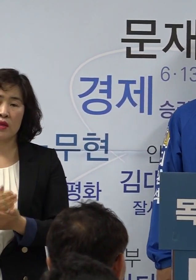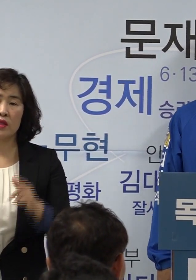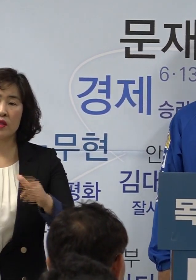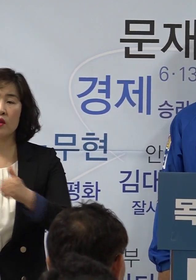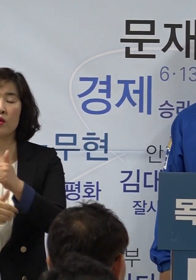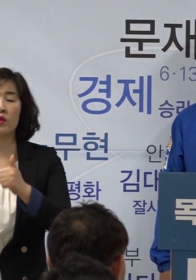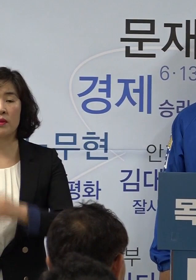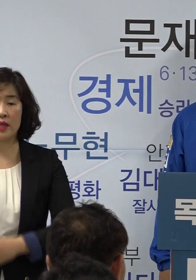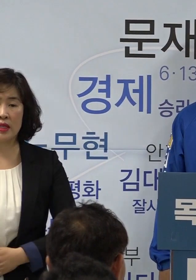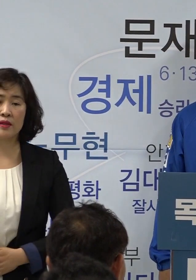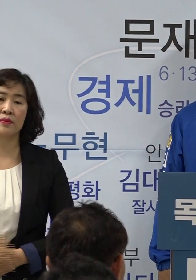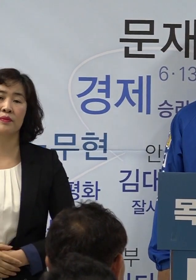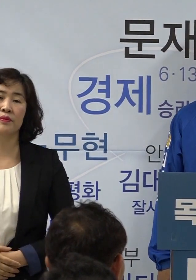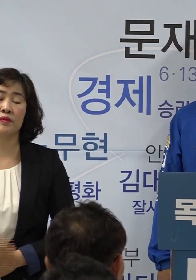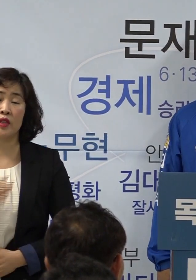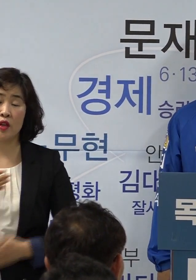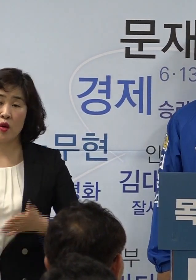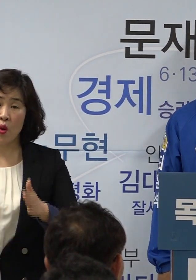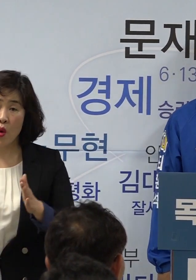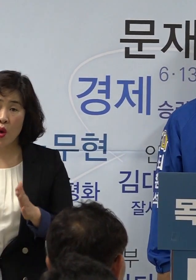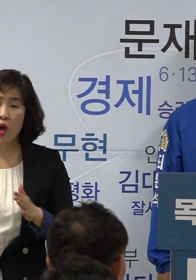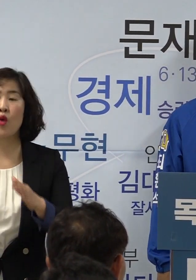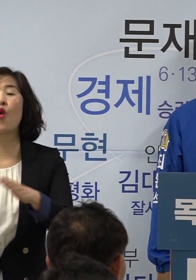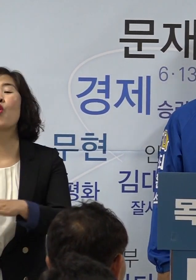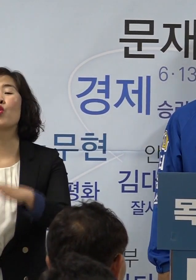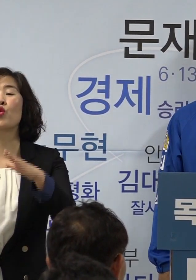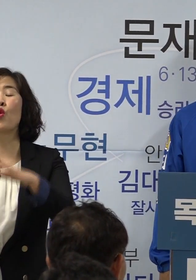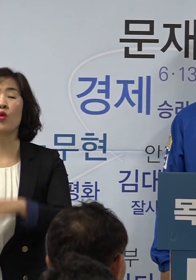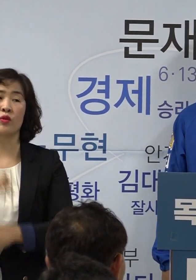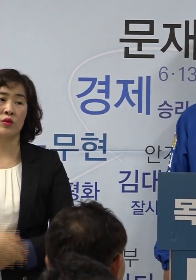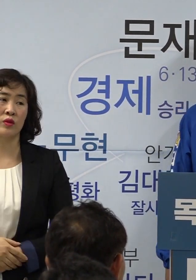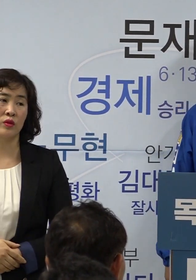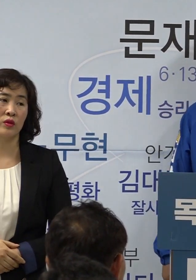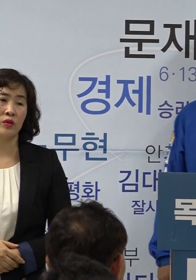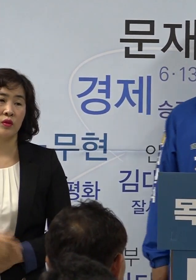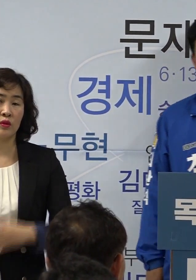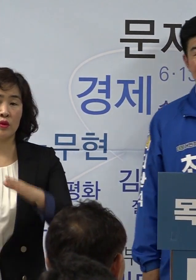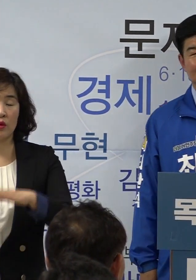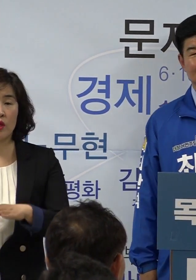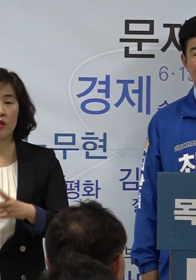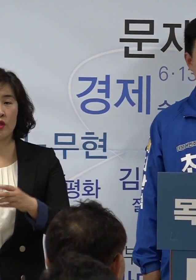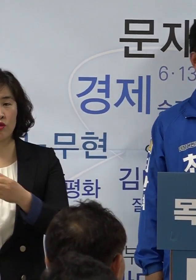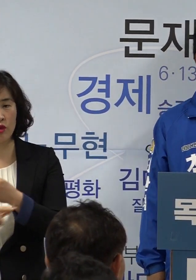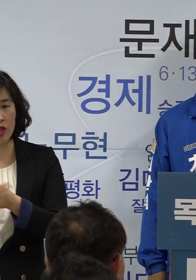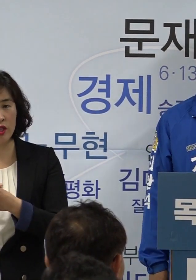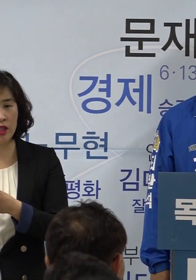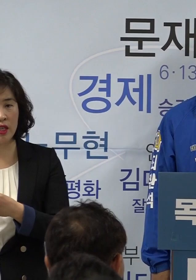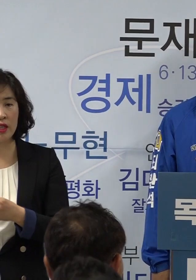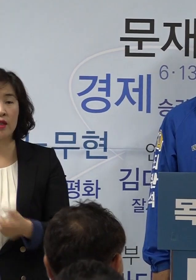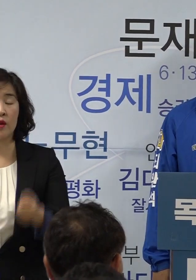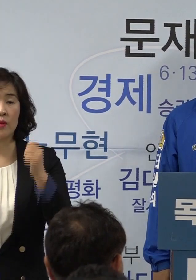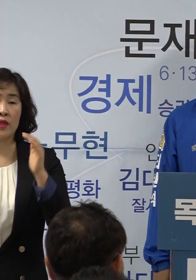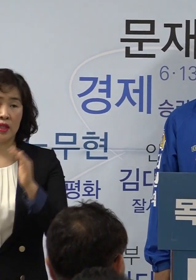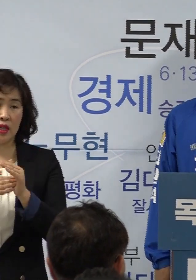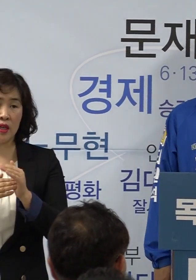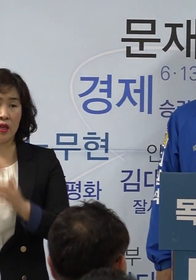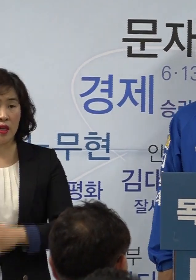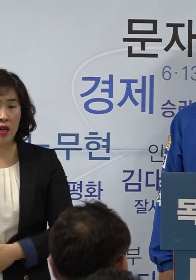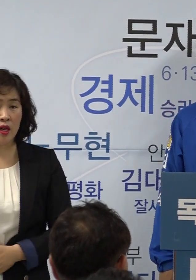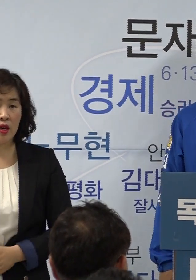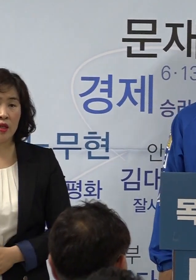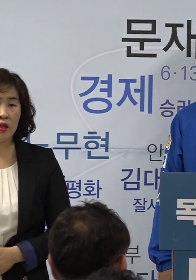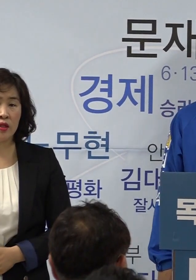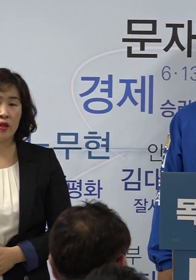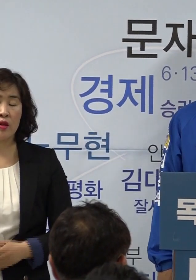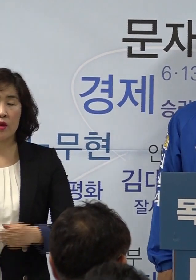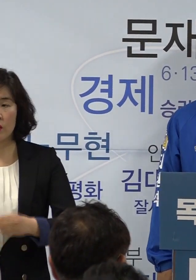너무 기쁩니다. 저는 고향이 고흥입니다. 고흥에서 제가 초등학교 6학년 때까지 다니다가 광주에서